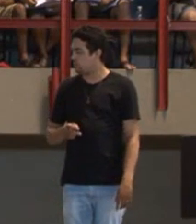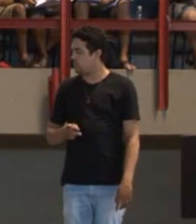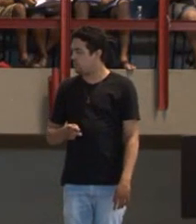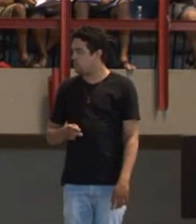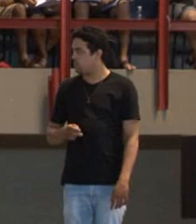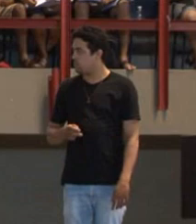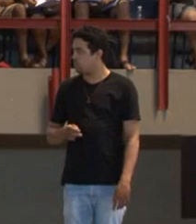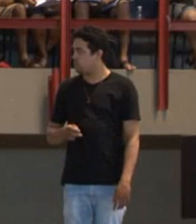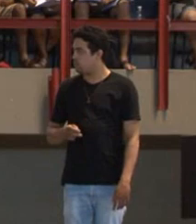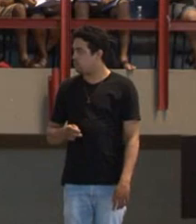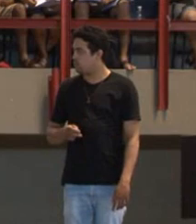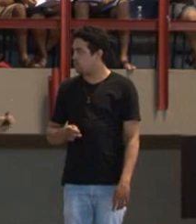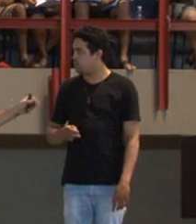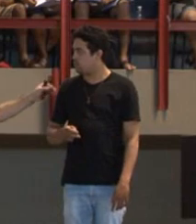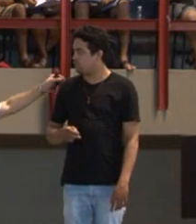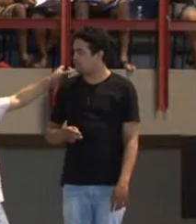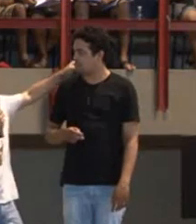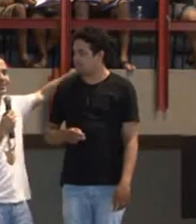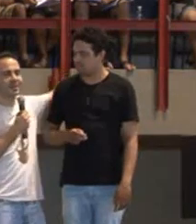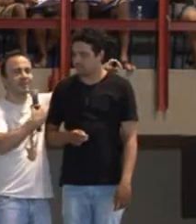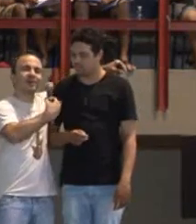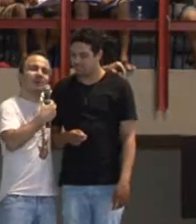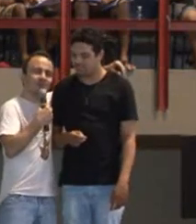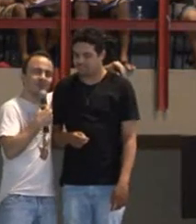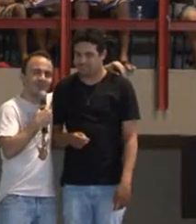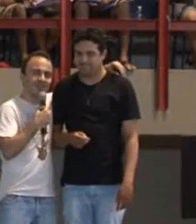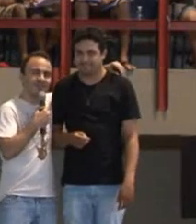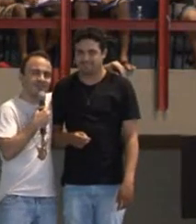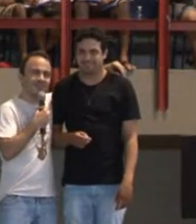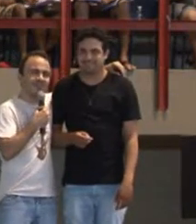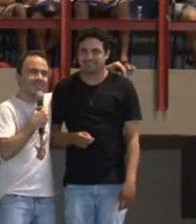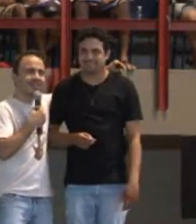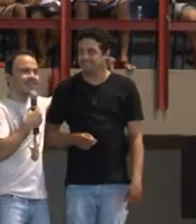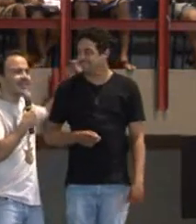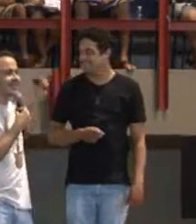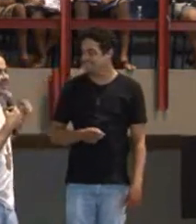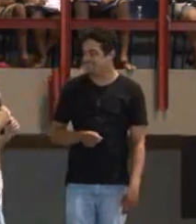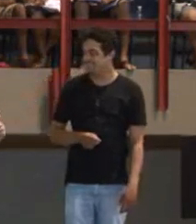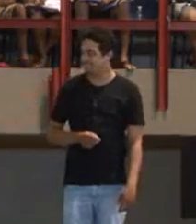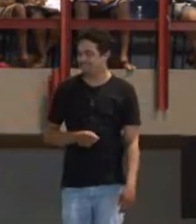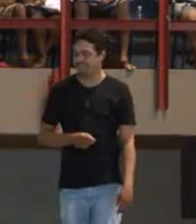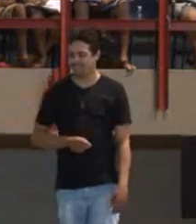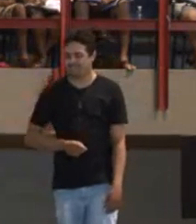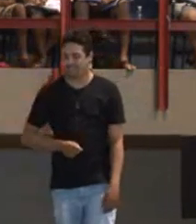Eu achei que eu sabia muita coisa. Esse cara sabe muito mais coisa do que eu. Quero palmas para ele.